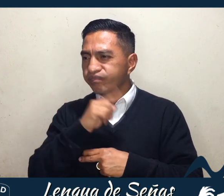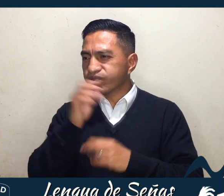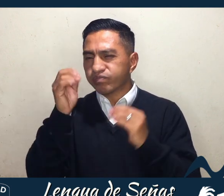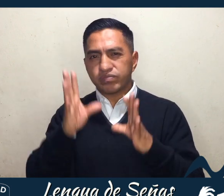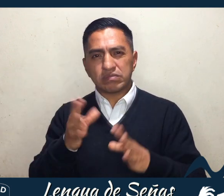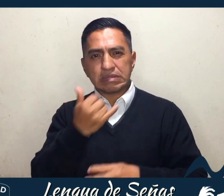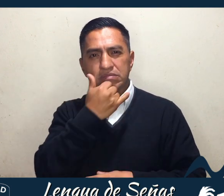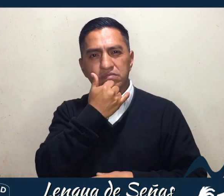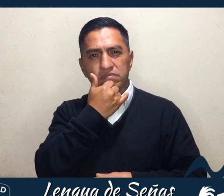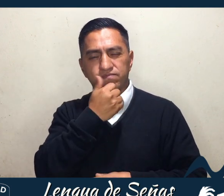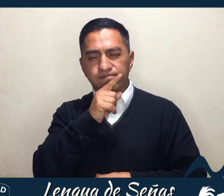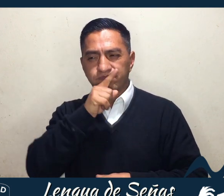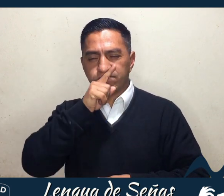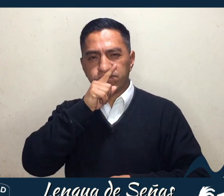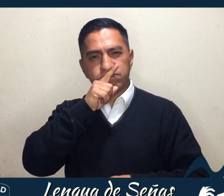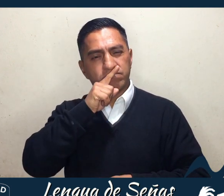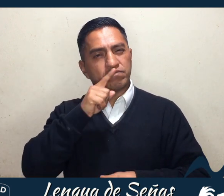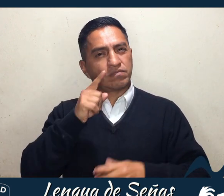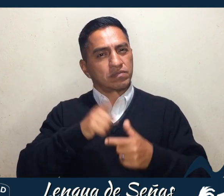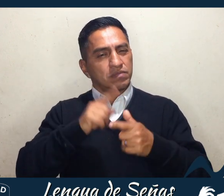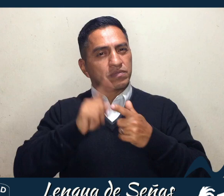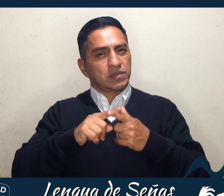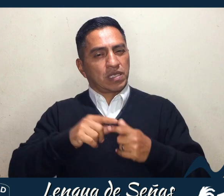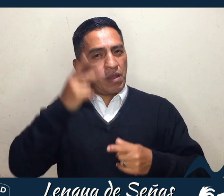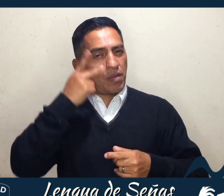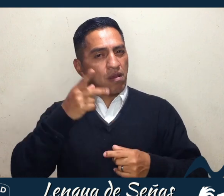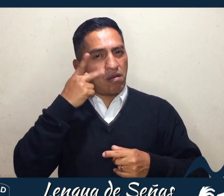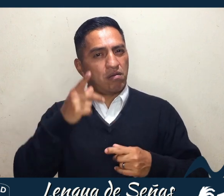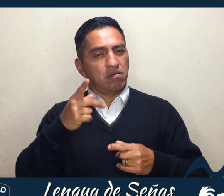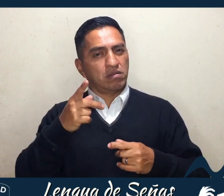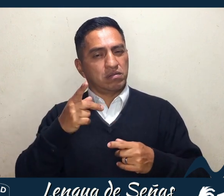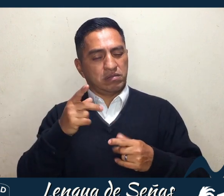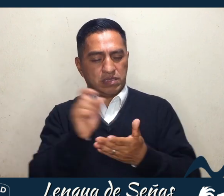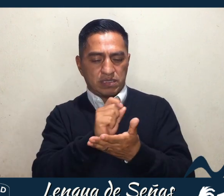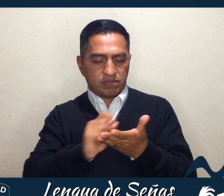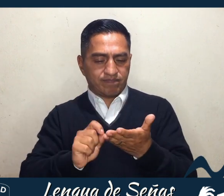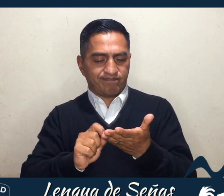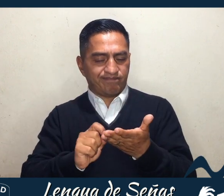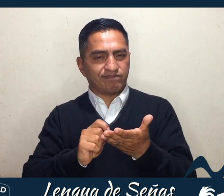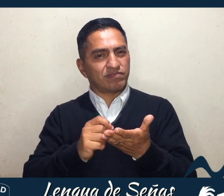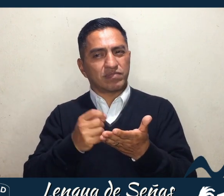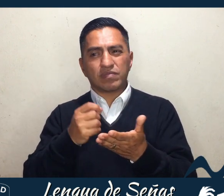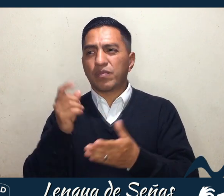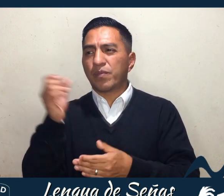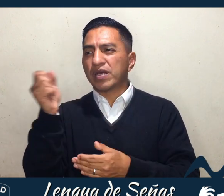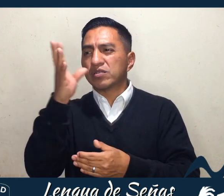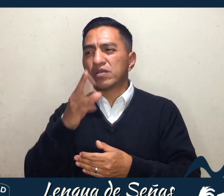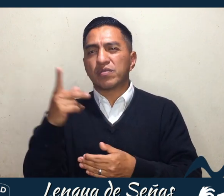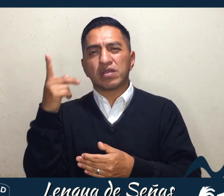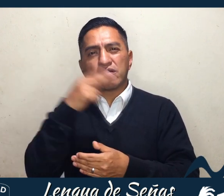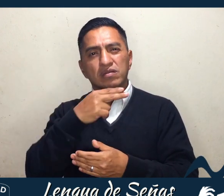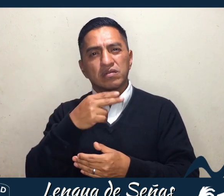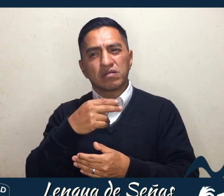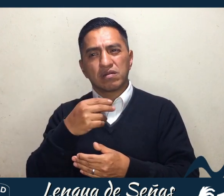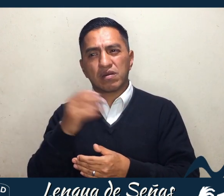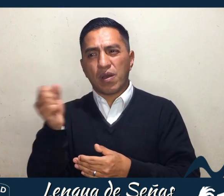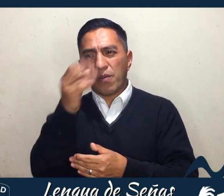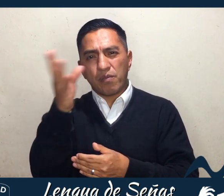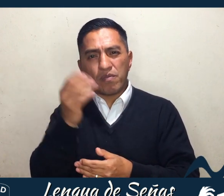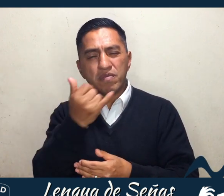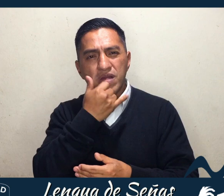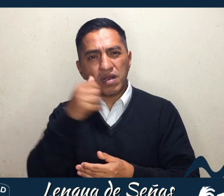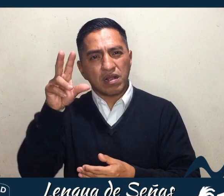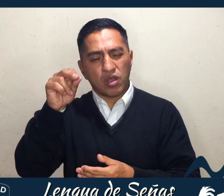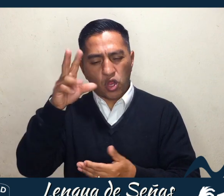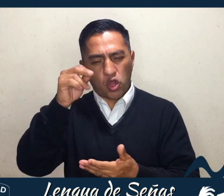11 y 12, vemos de que él está defendiendo a su apostolado. Y en este capítulo 12 de la segunda carta, él les dice a